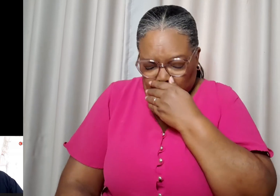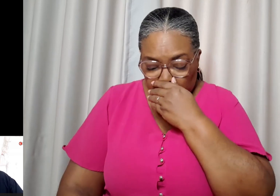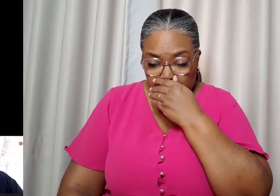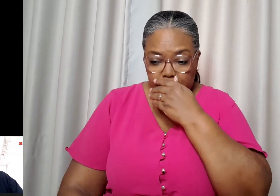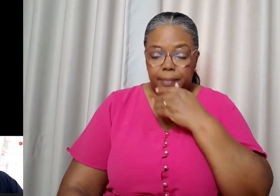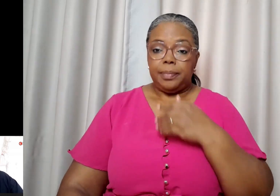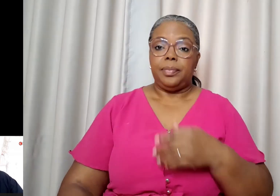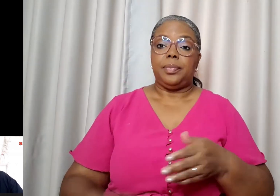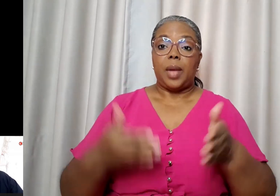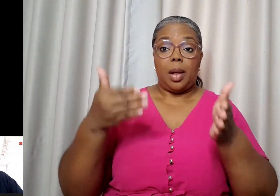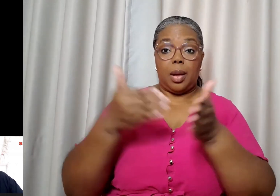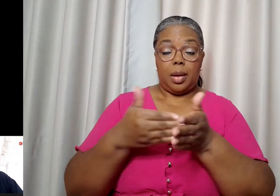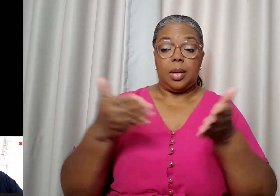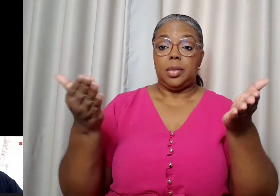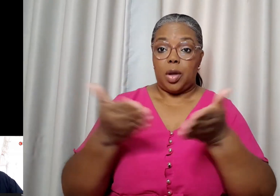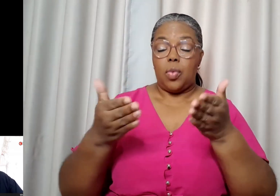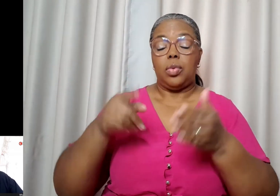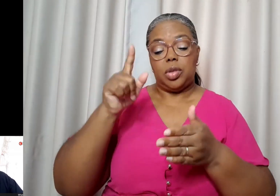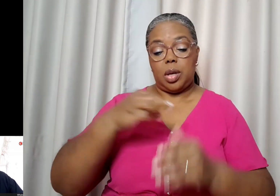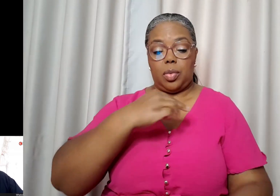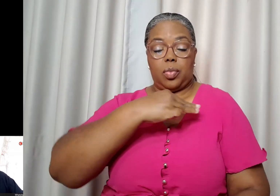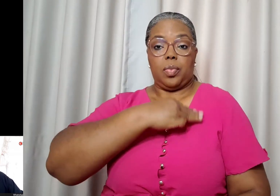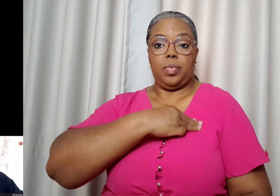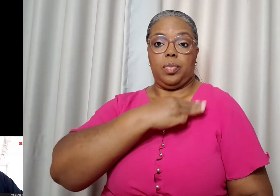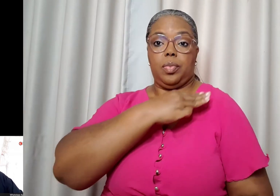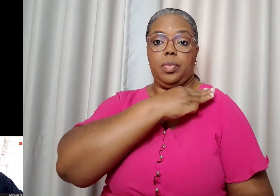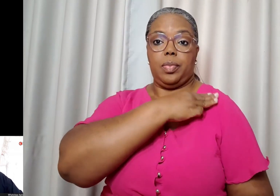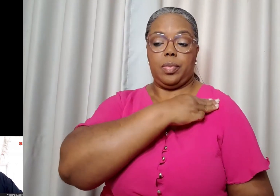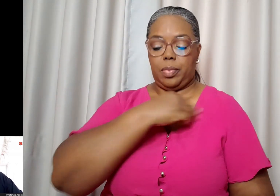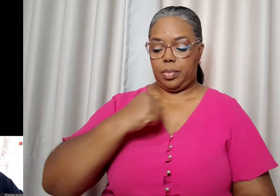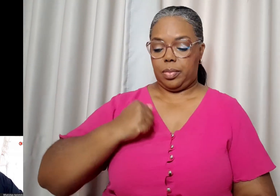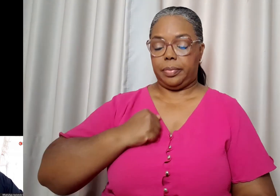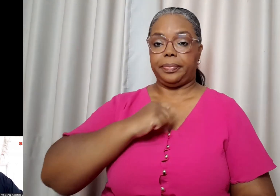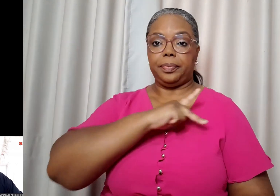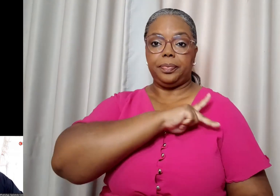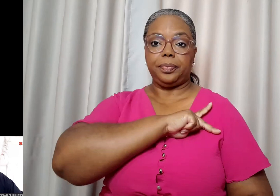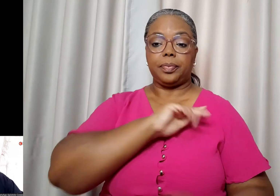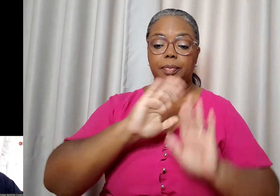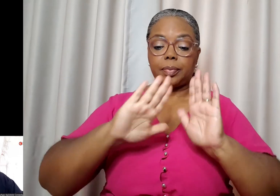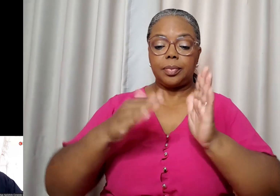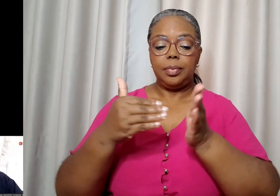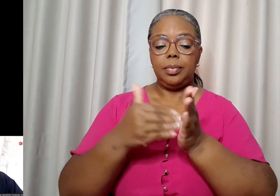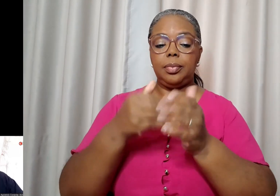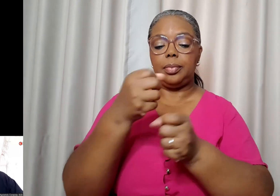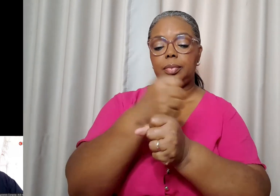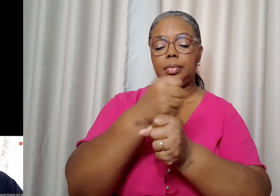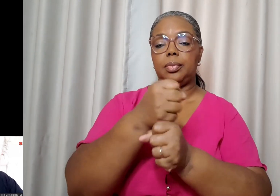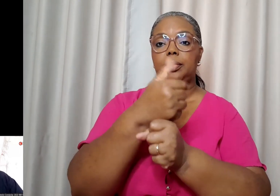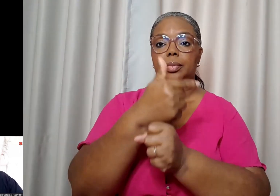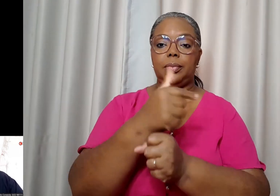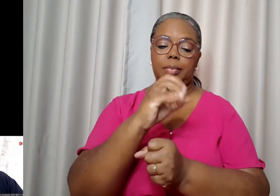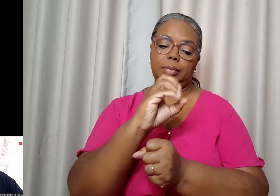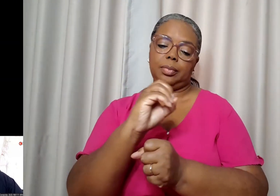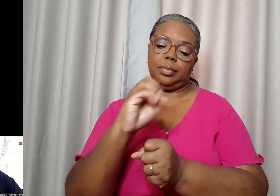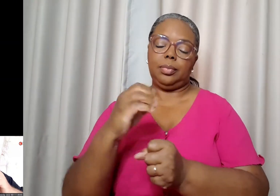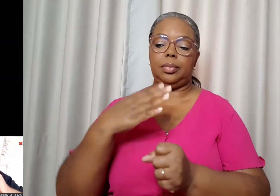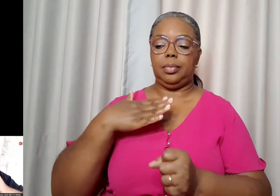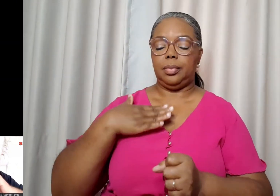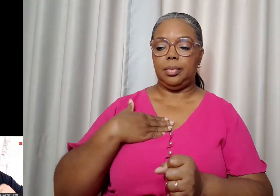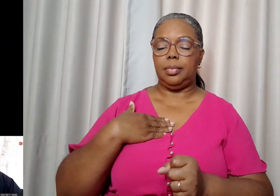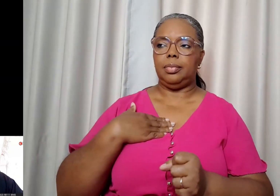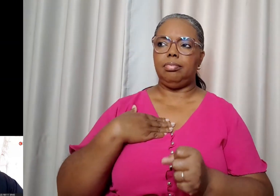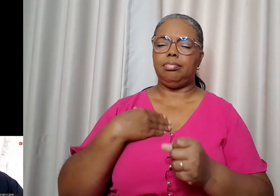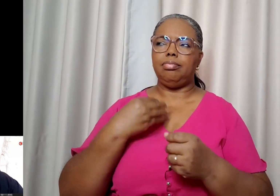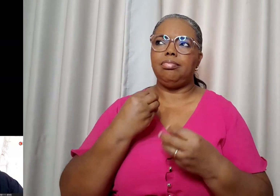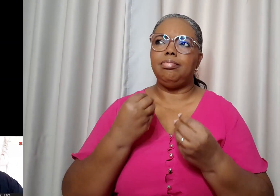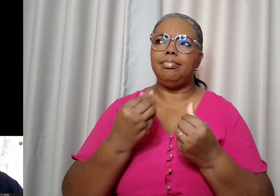o ministério apostólico. Mas até 2000, a minha situação era parecida. E